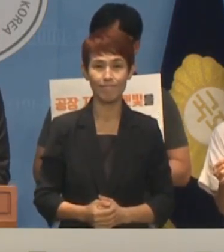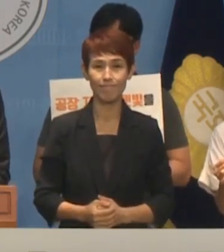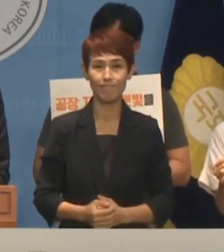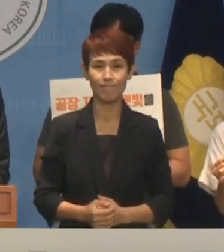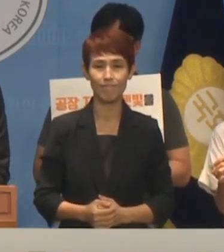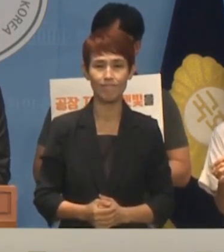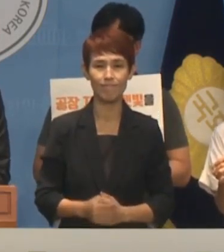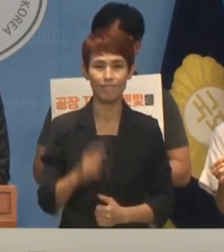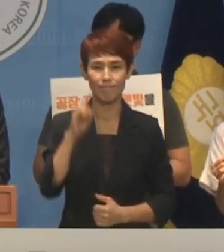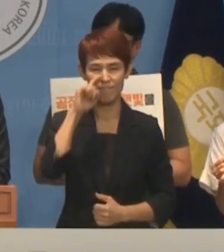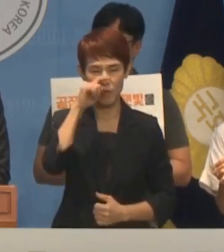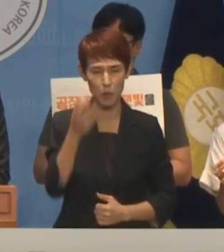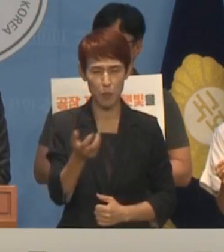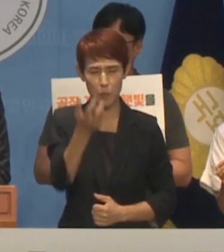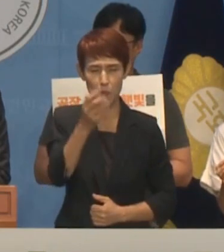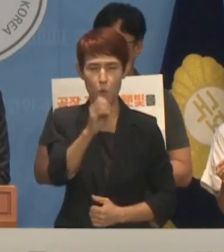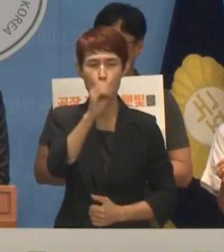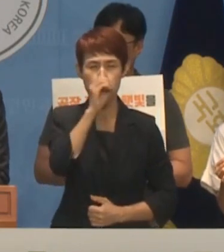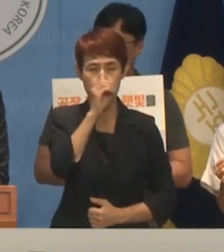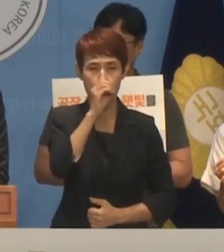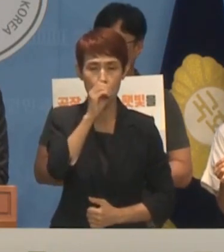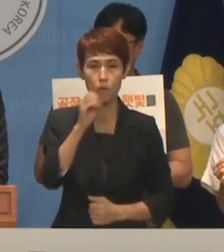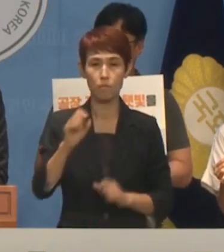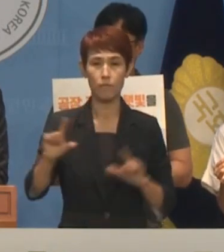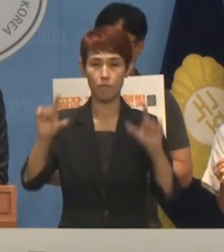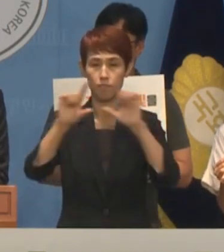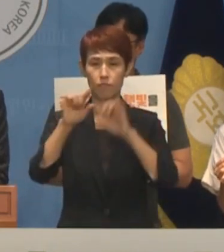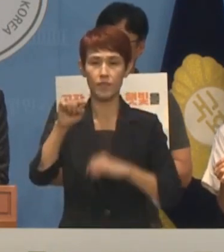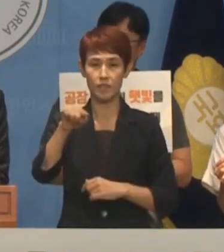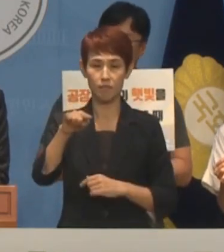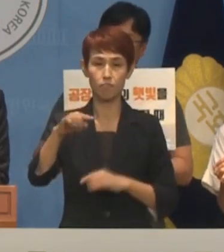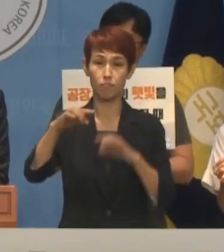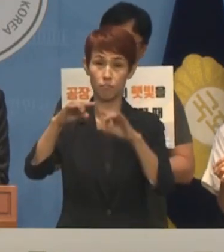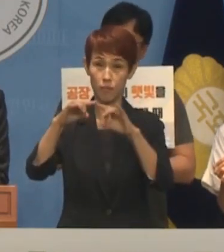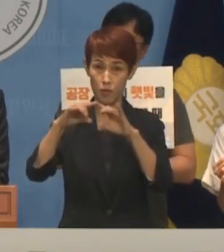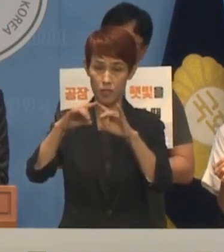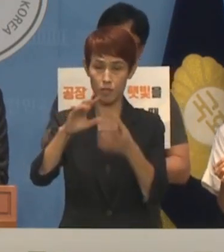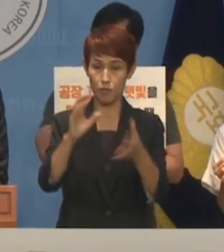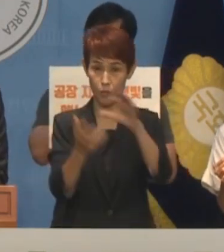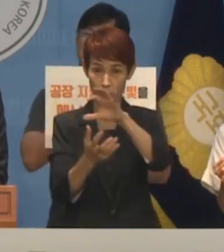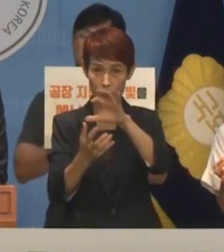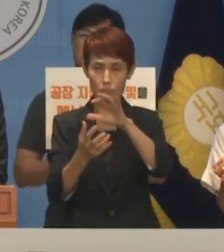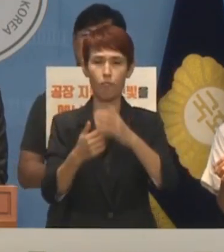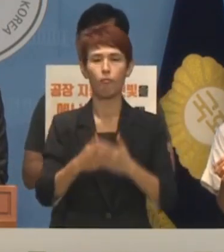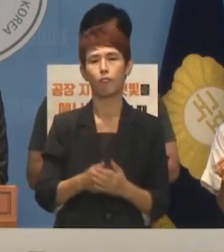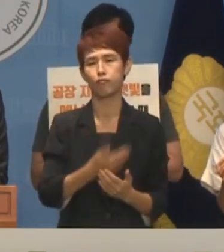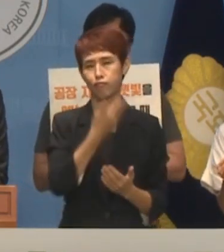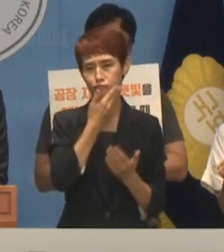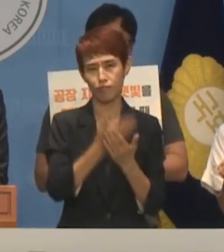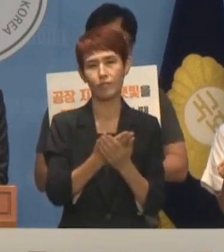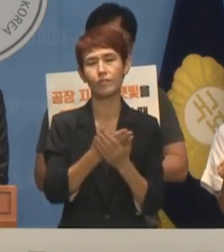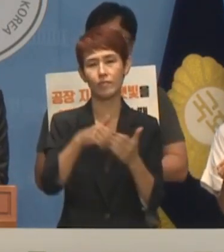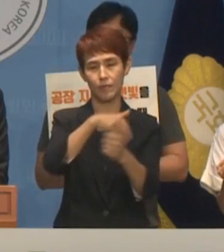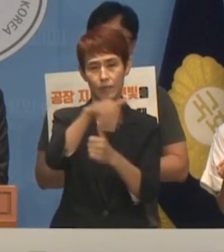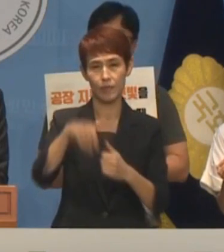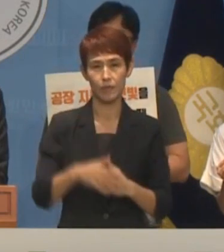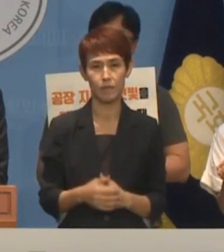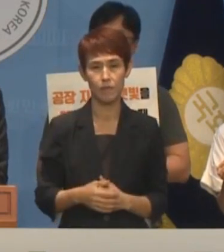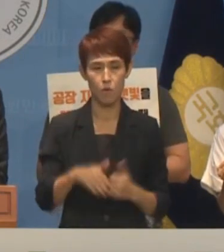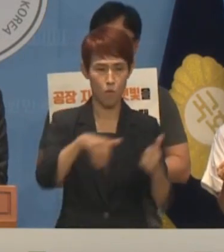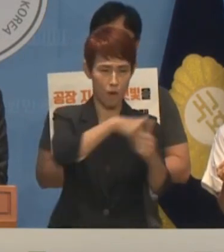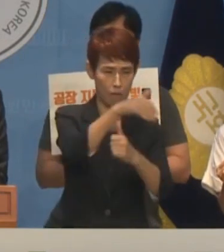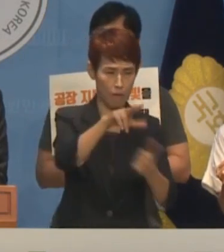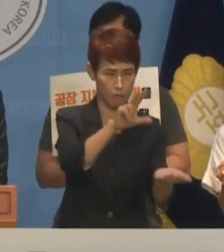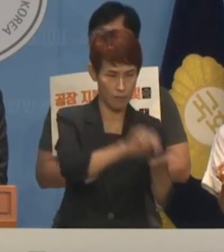탄소중립과 에너지전환은 이제 기후위기 시대의 뉴노멀이 되었습니다. 더 이상 환경만의 문제가